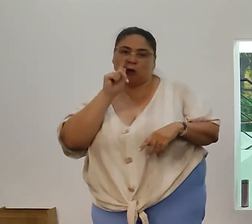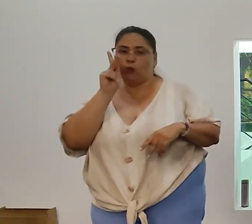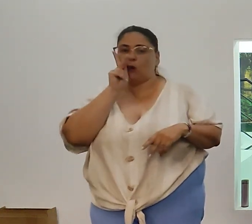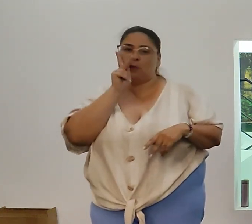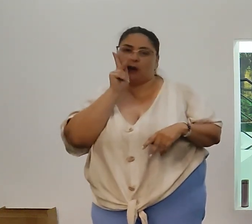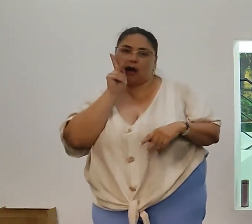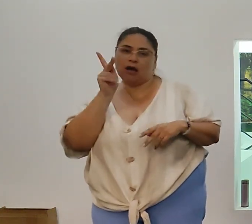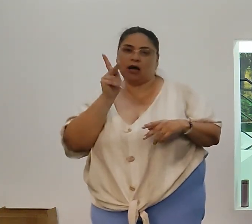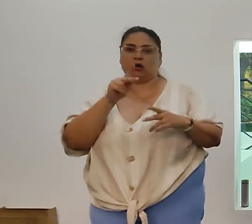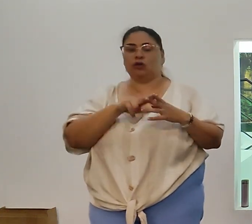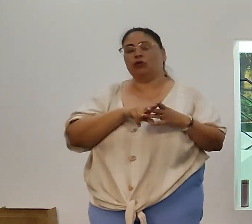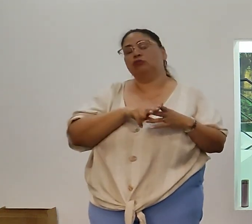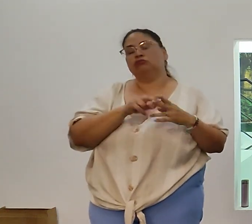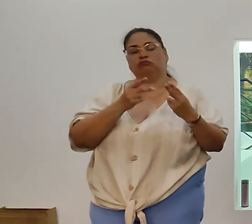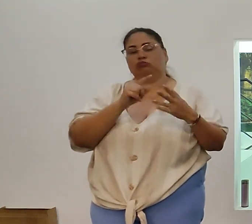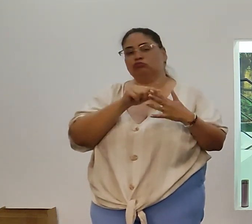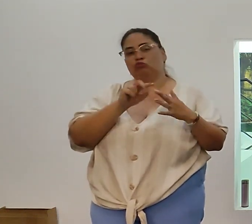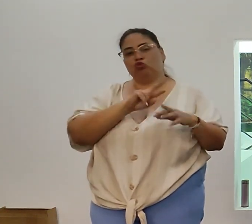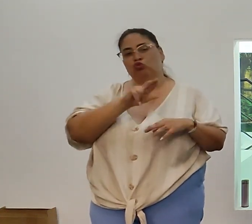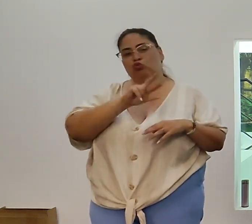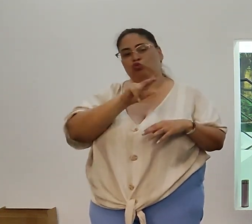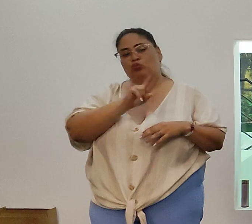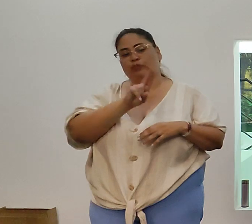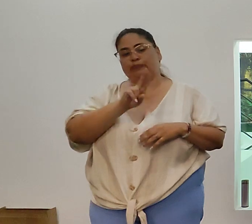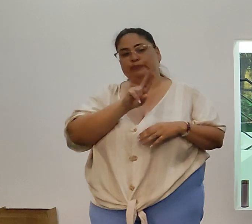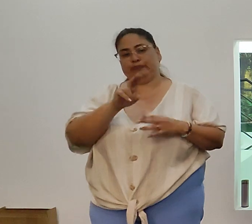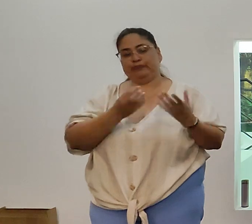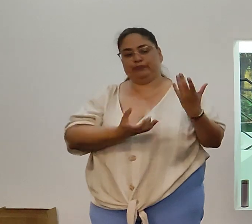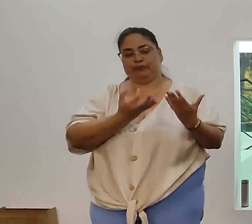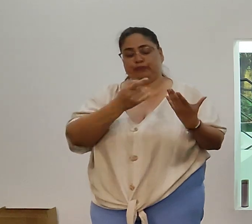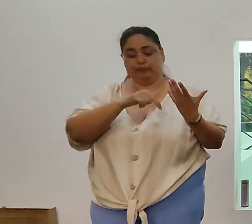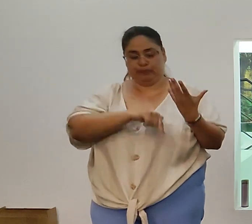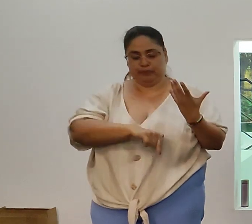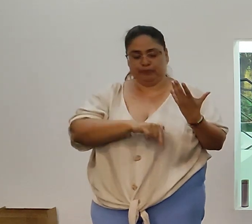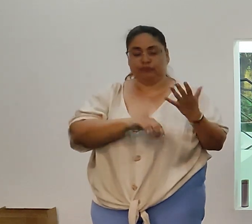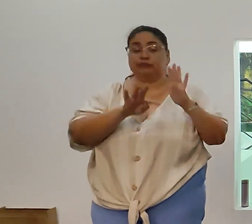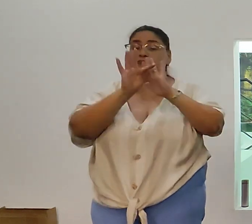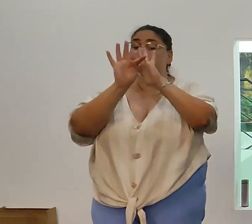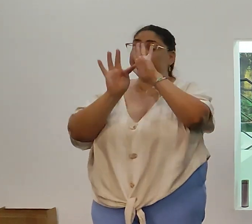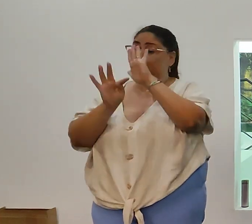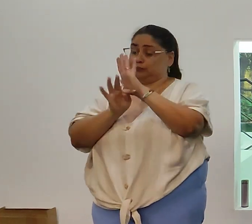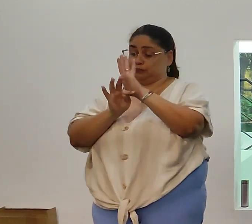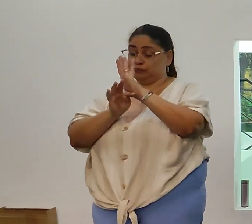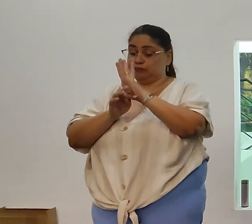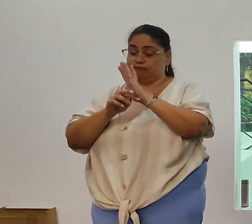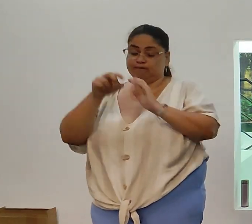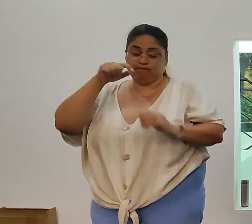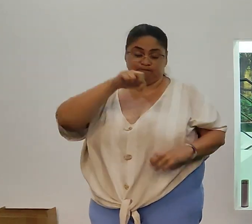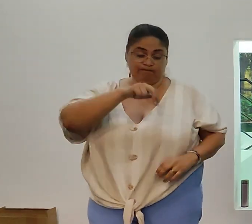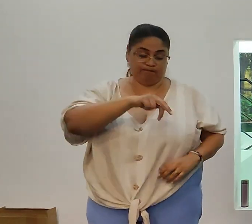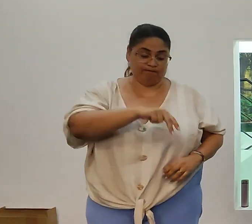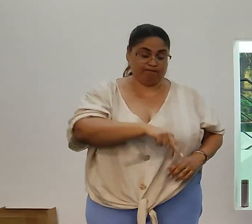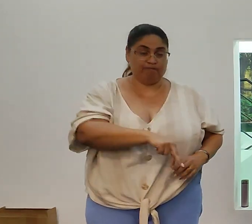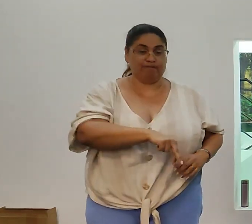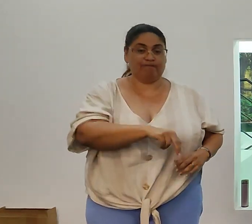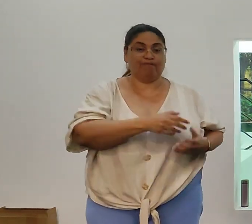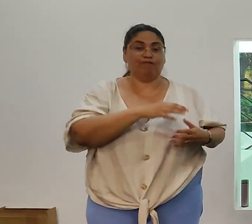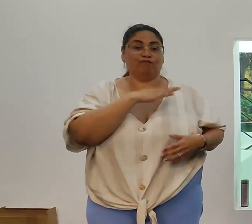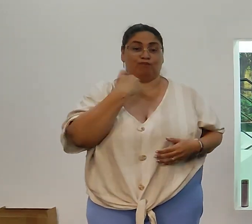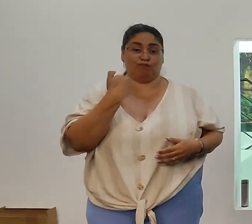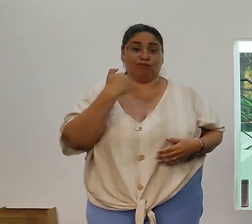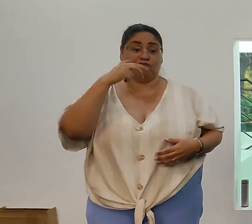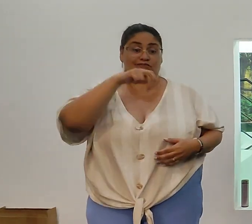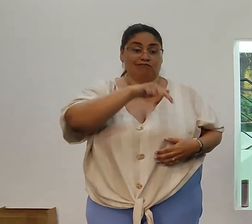eles têm, ou é Sheol, Hades ou inferno, eles se equivalem. Então o texto diz que o rico ele chega no Hades, ou ele chega